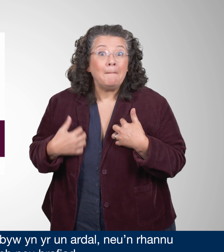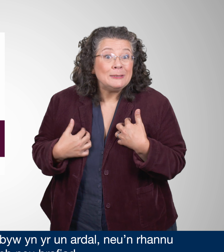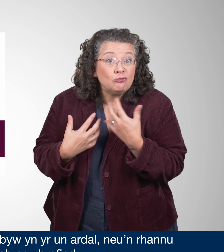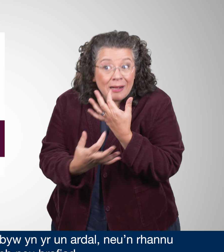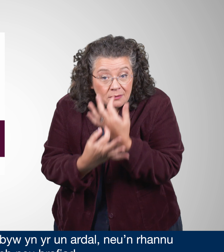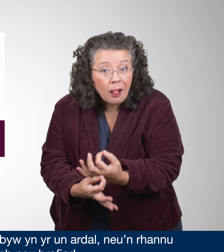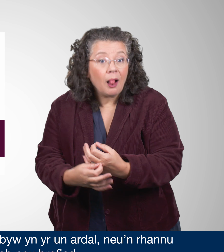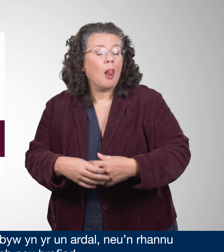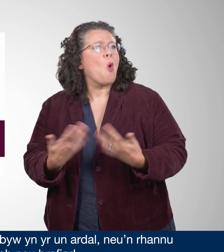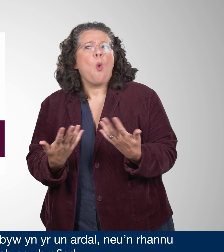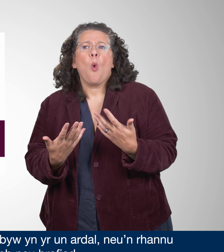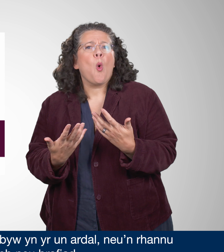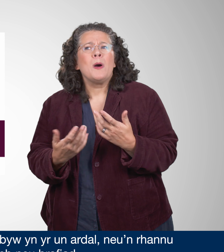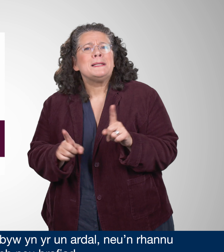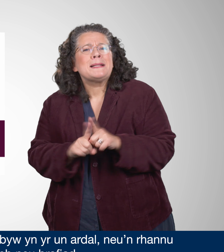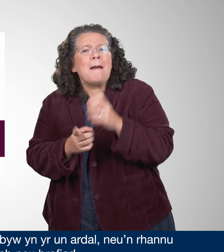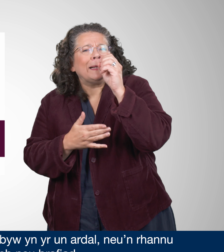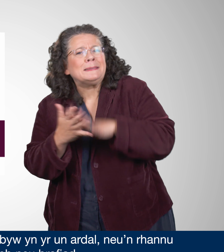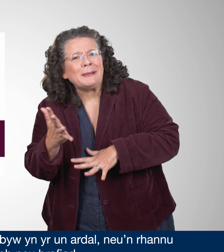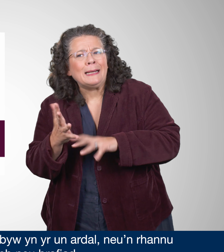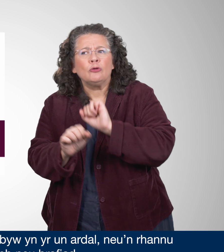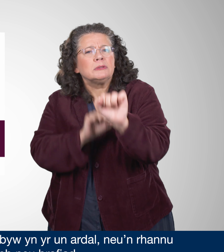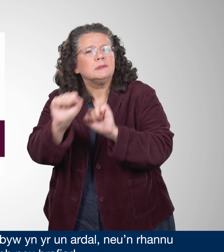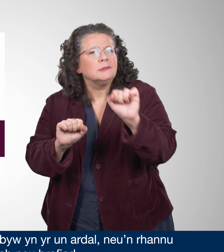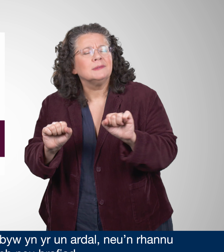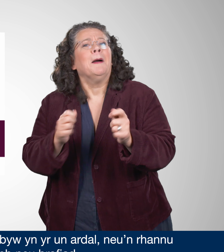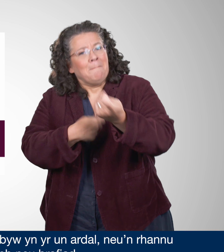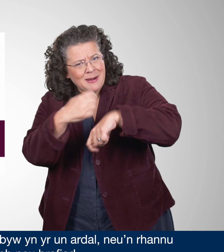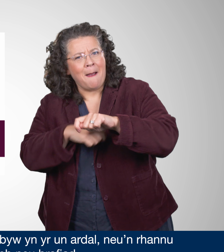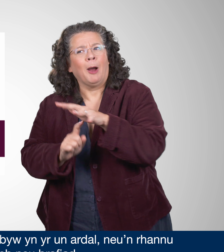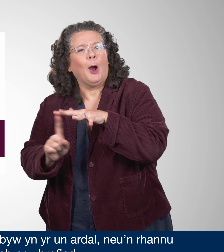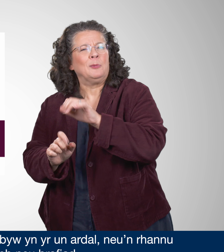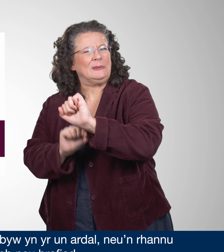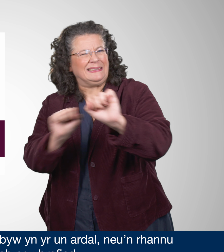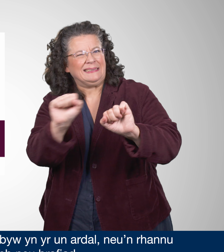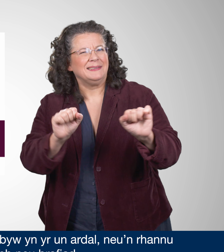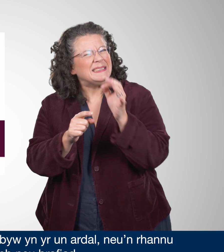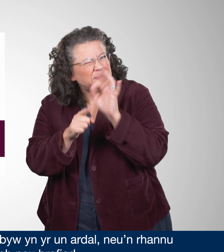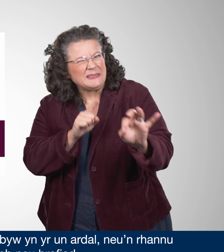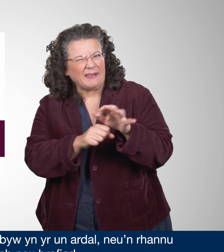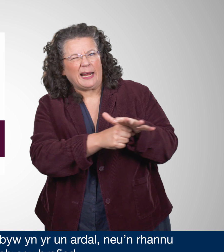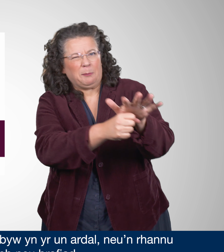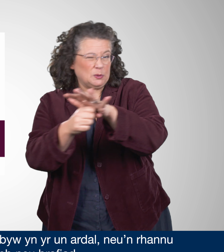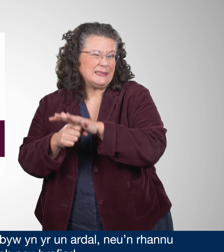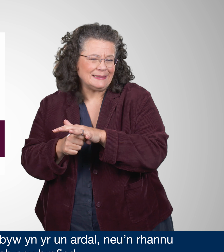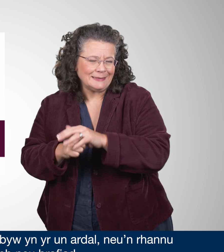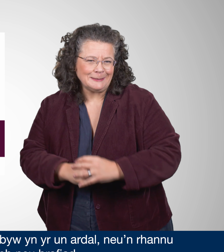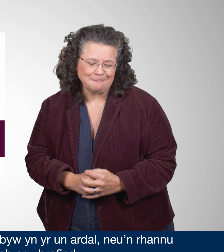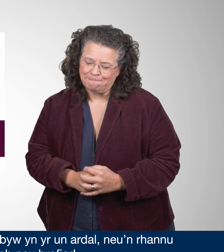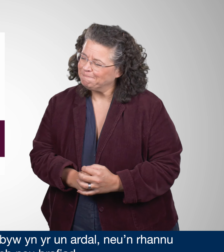neu'n rhannu hunaniaeth, diddordeb neu brofiad.